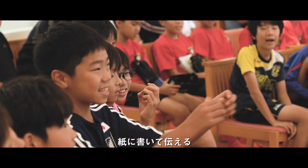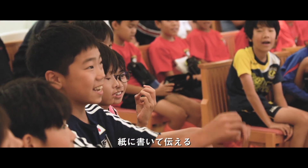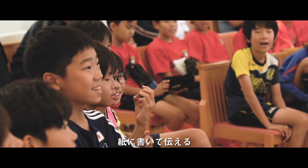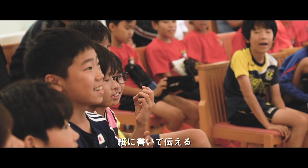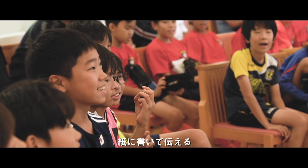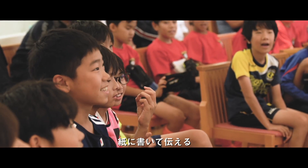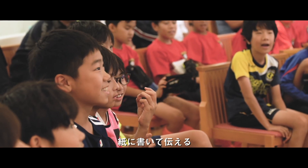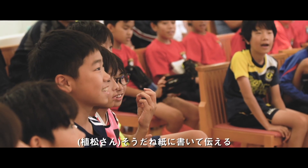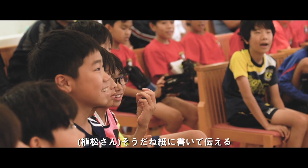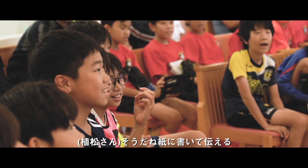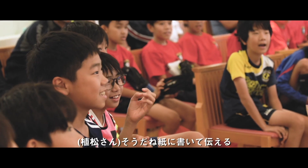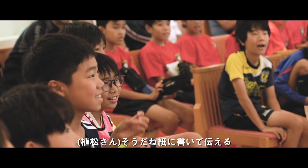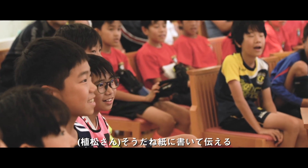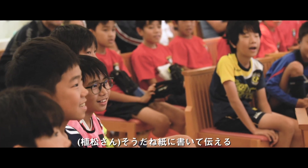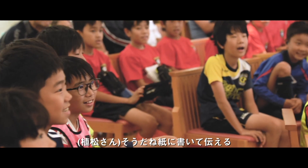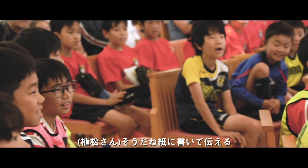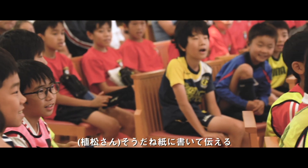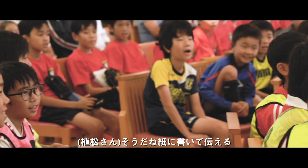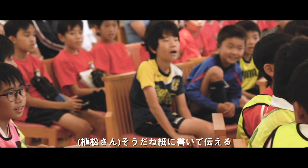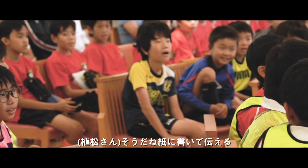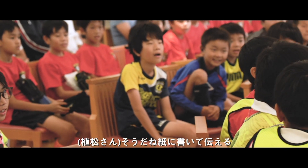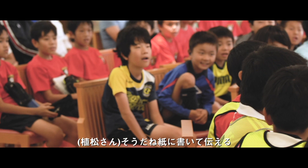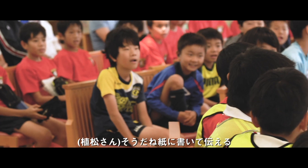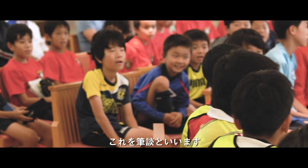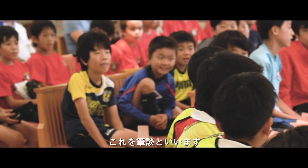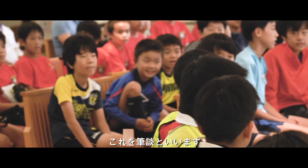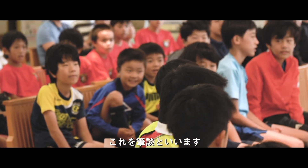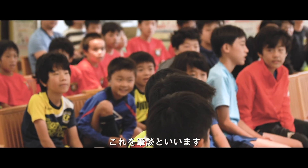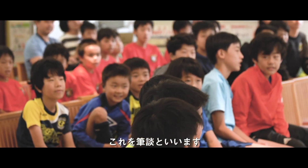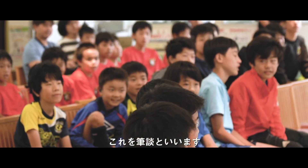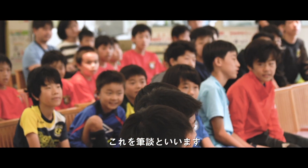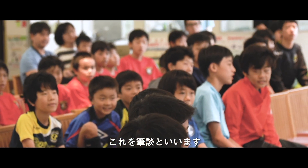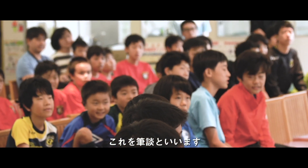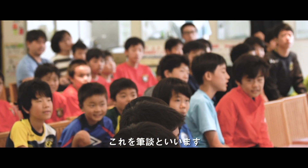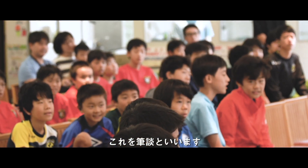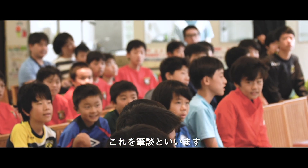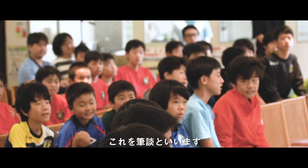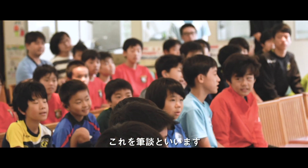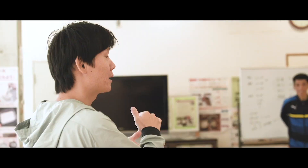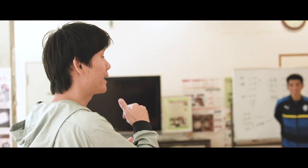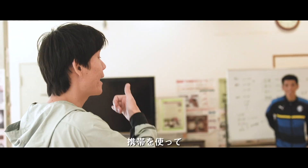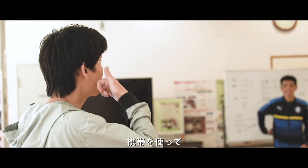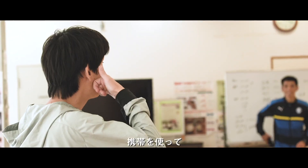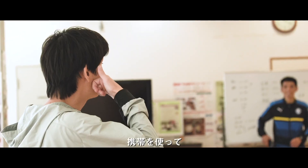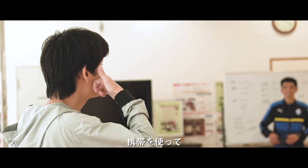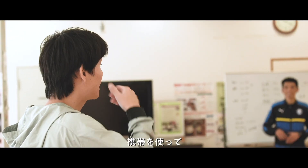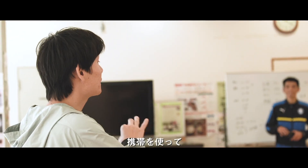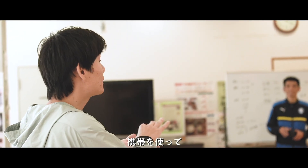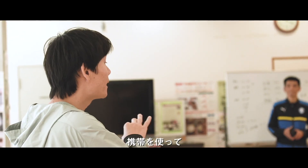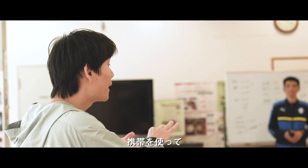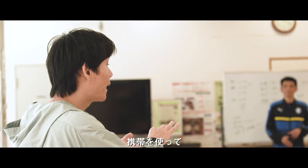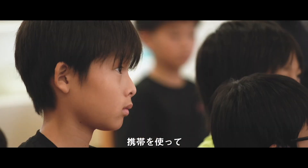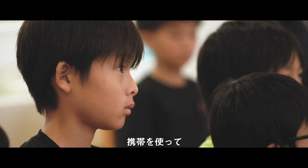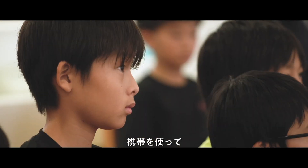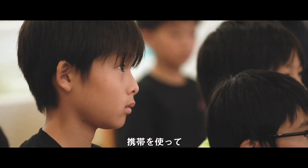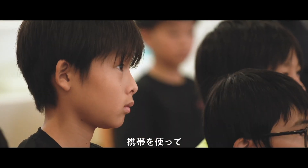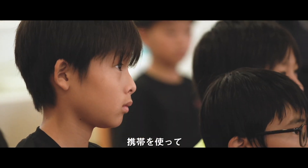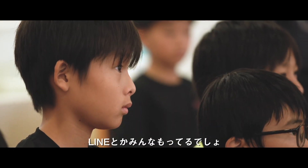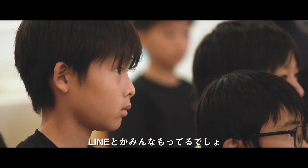える。 そうね、紙に書いて伝える。これを筆談って言いますね。携帯を使って、今 LINE